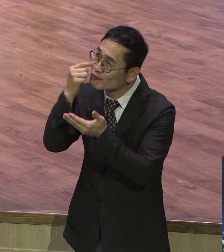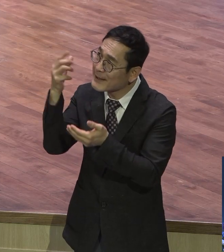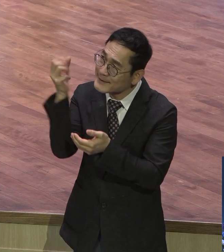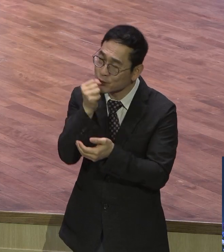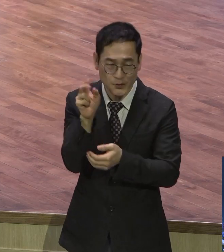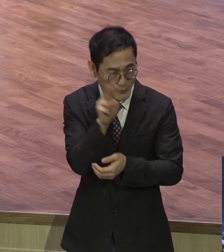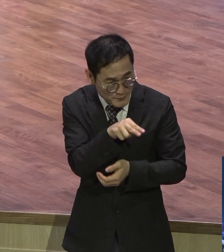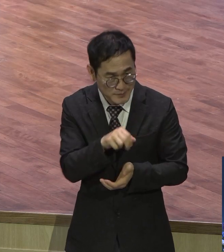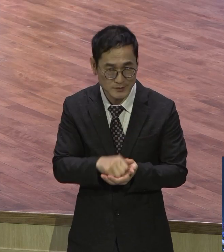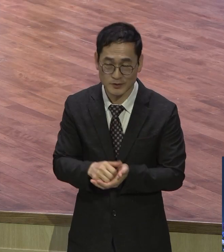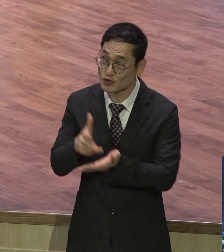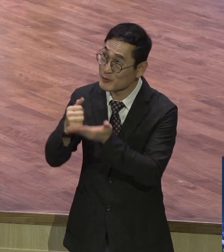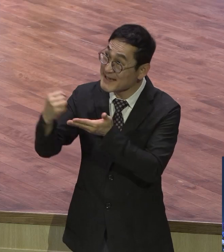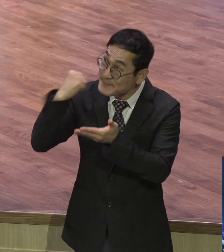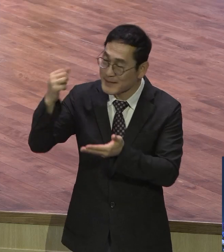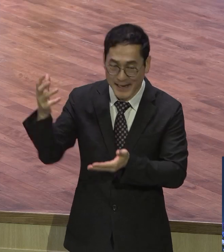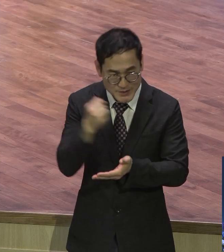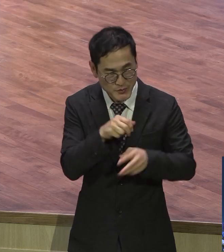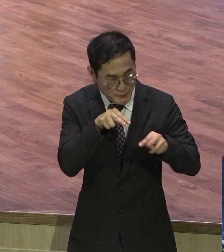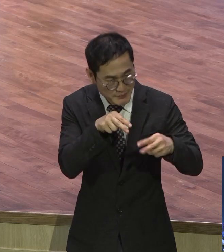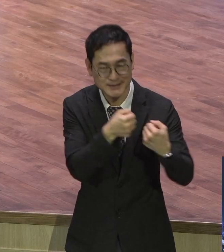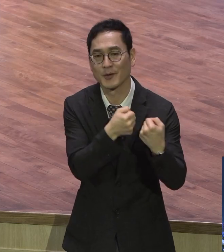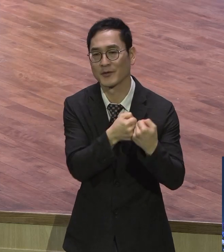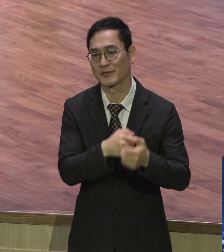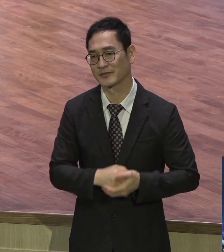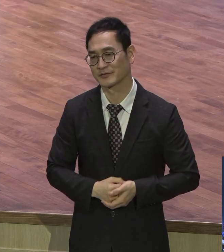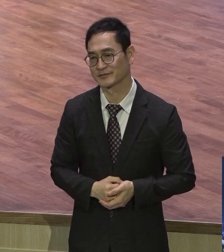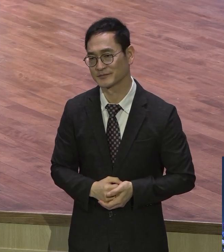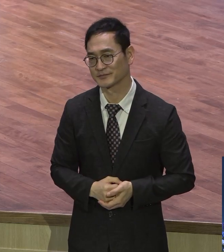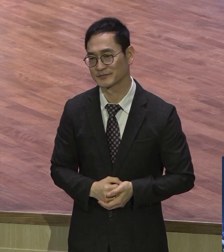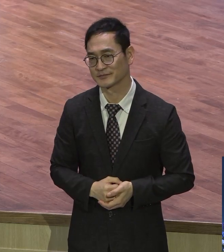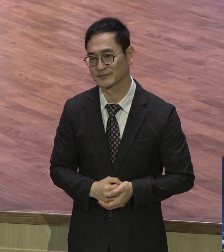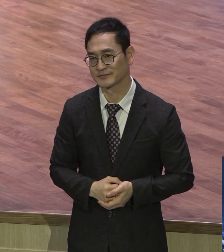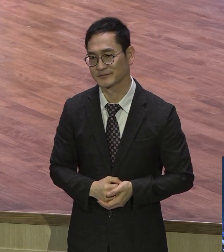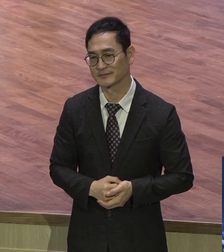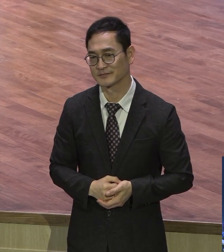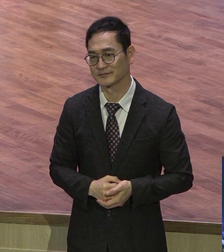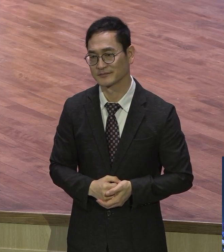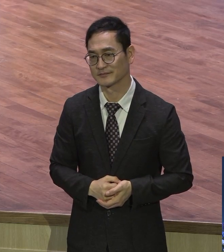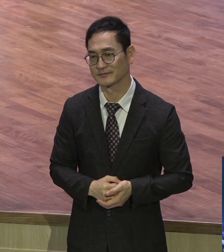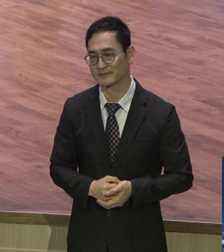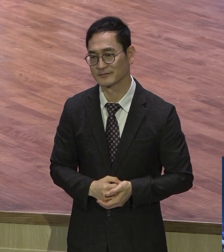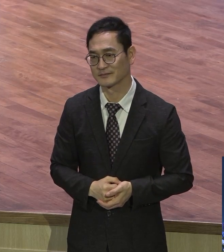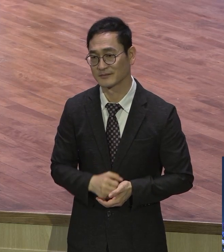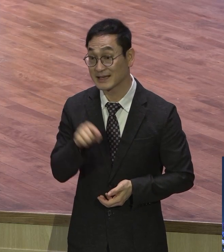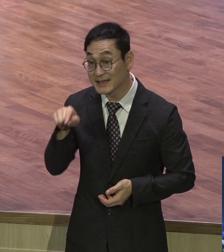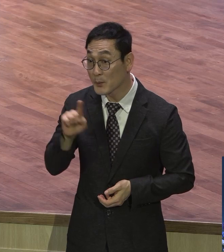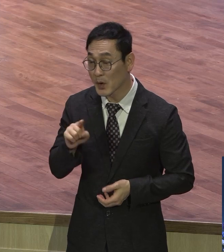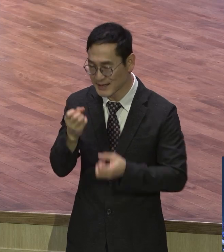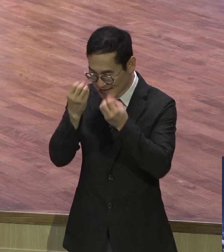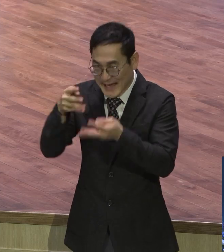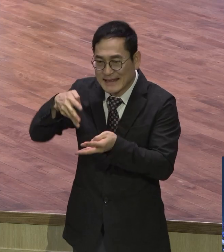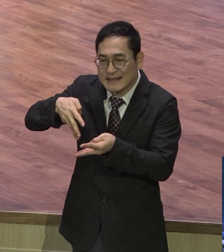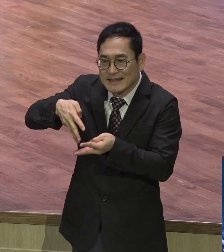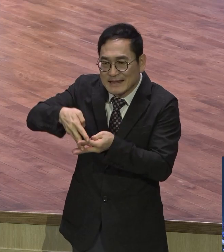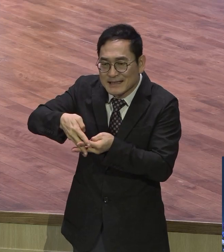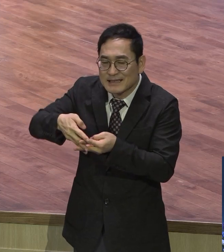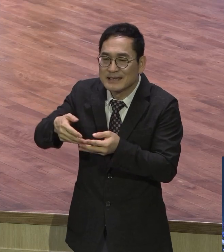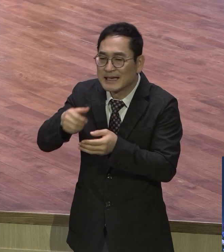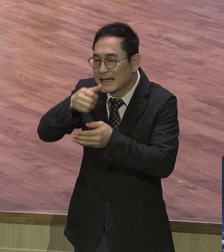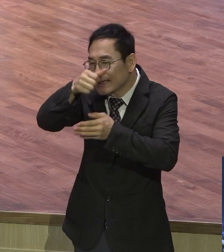싸우고 자상 사람들과 싸우는 방법이 달라요 이걸 뭐라 그래요? 새털 인생이라 은혜 받은